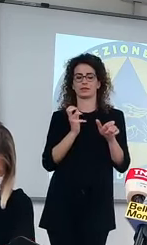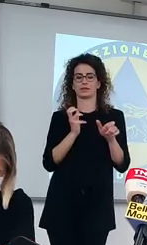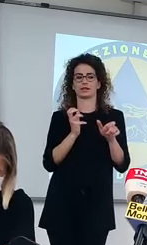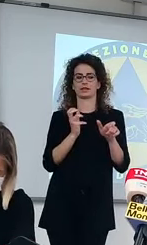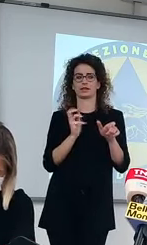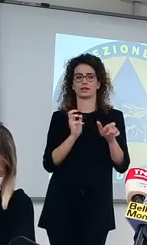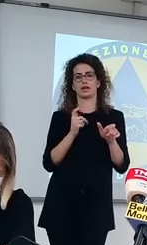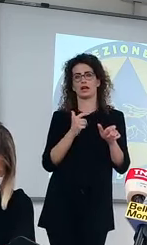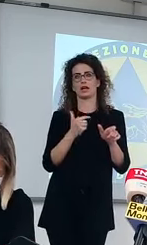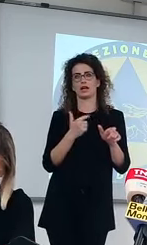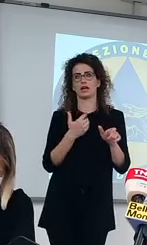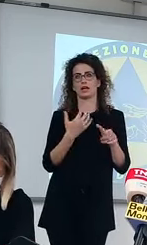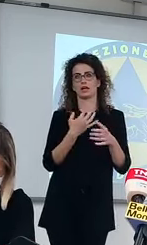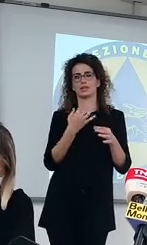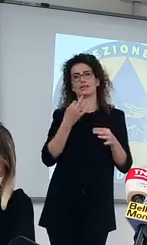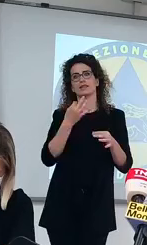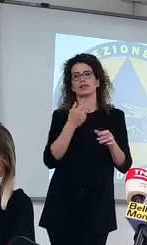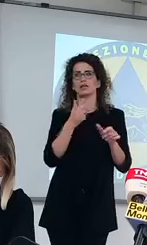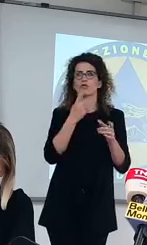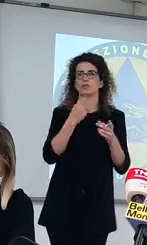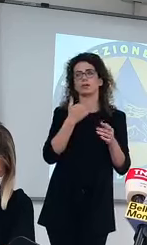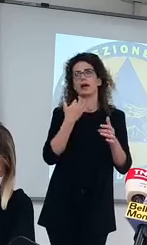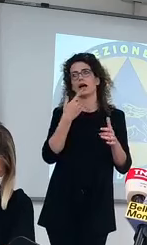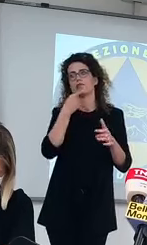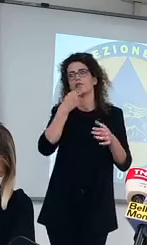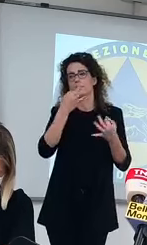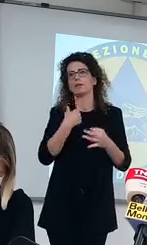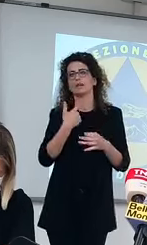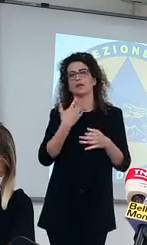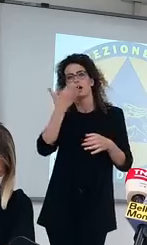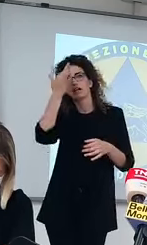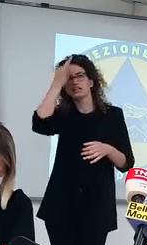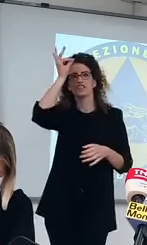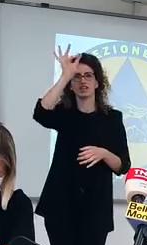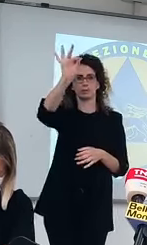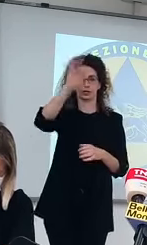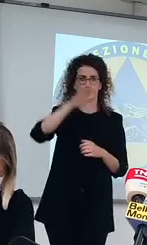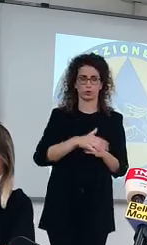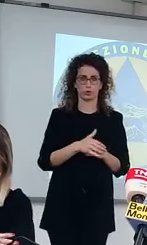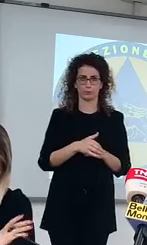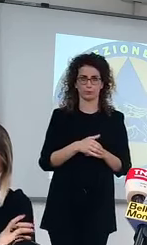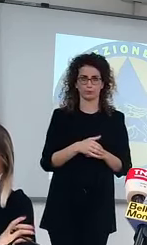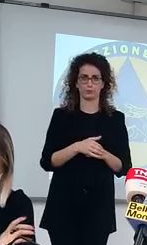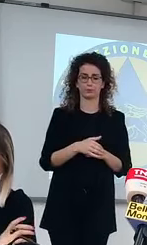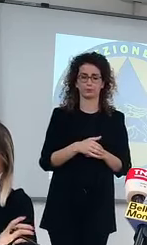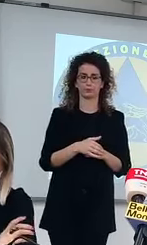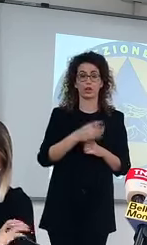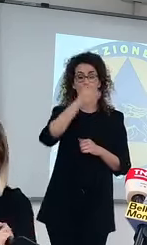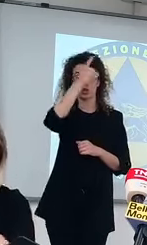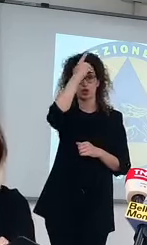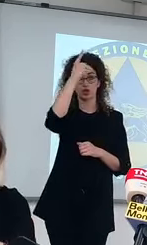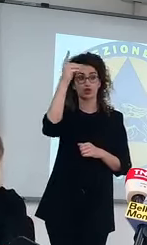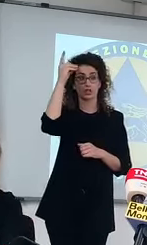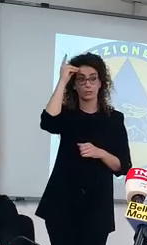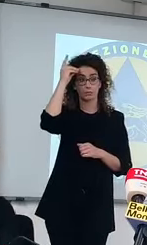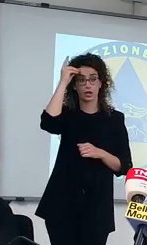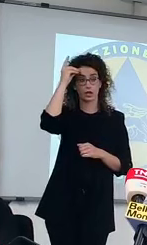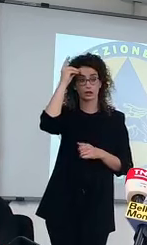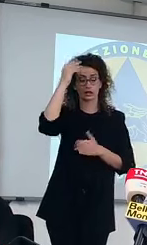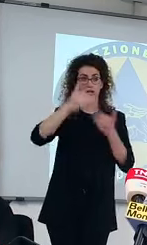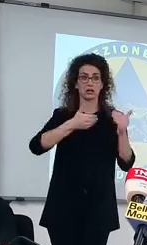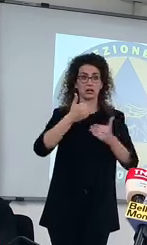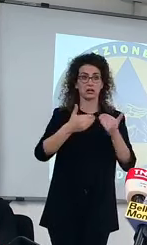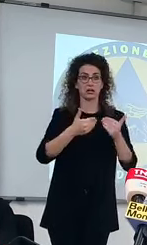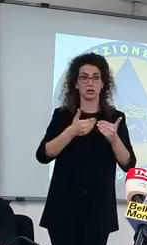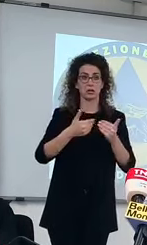termine che si deve usare, un punto di riferimento. Del resto tutto quello che ha fatto la Germania non mi sembra che sia stato smentito poi da un punto di